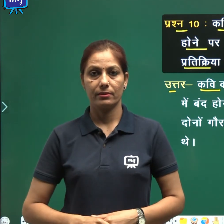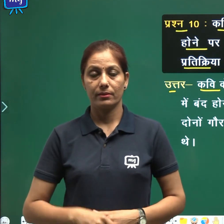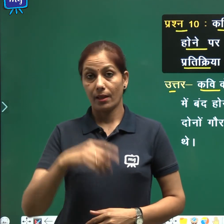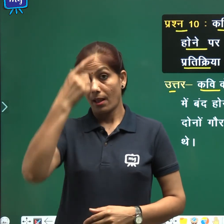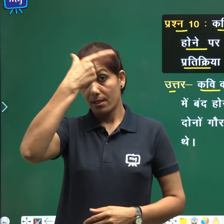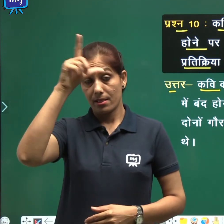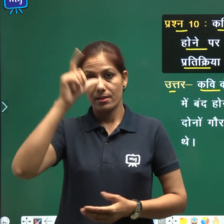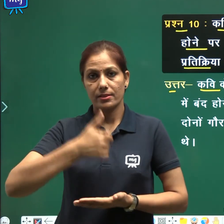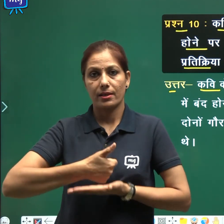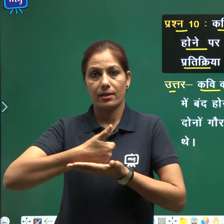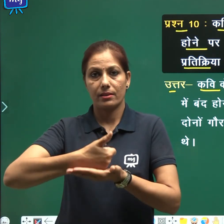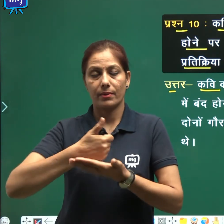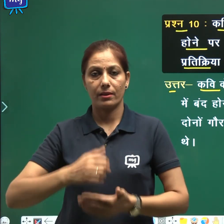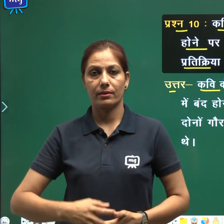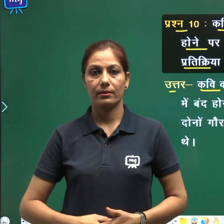देश हित में